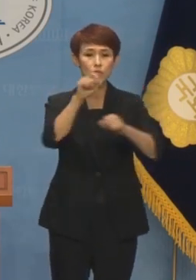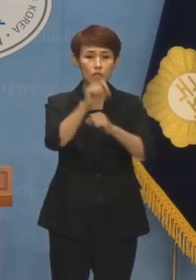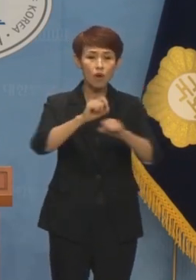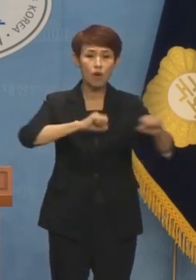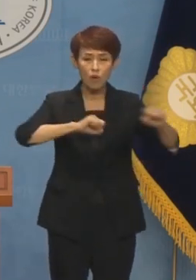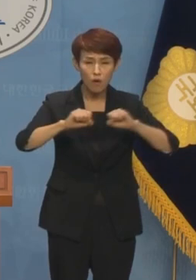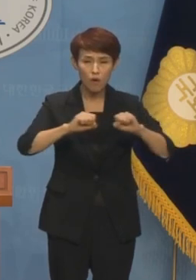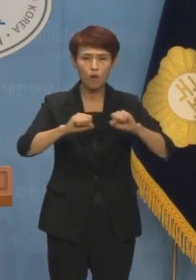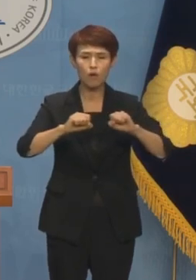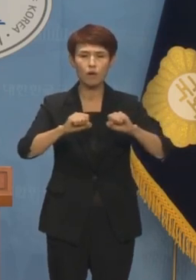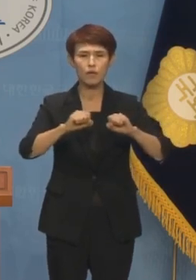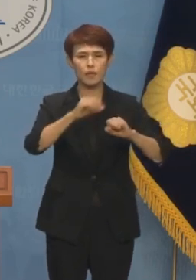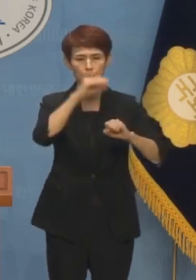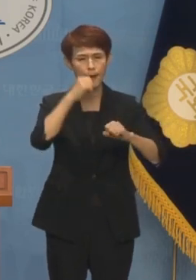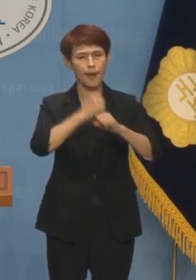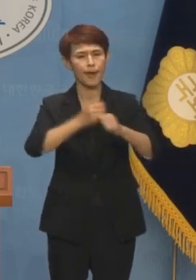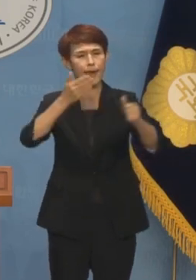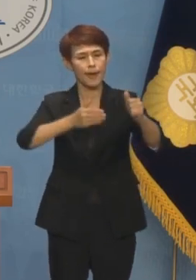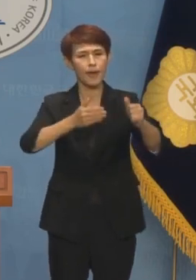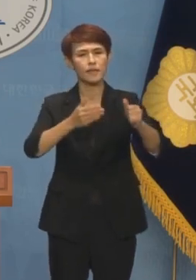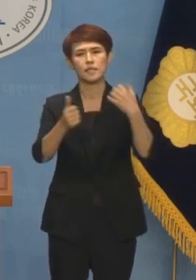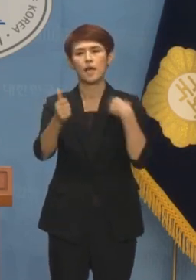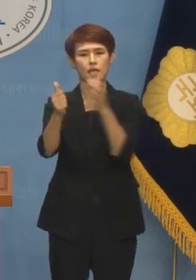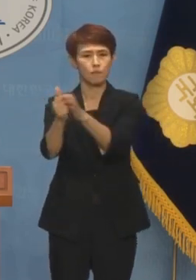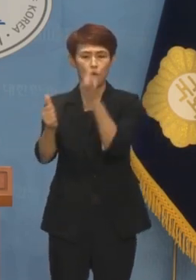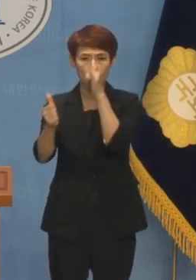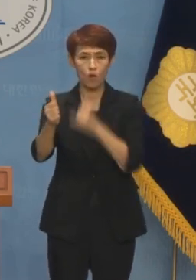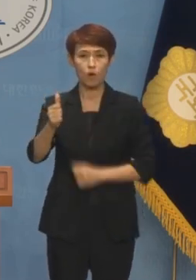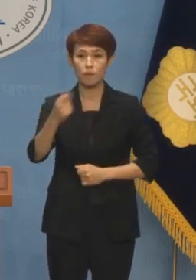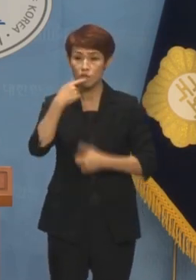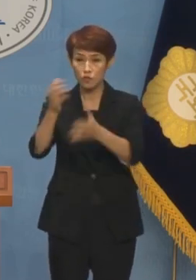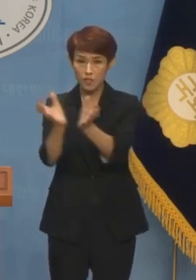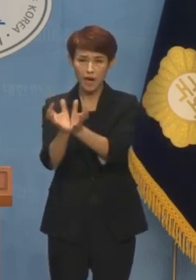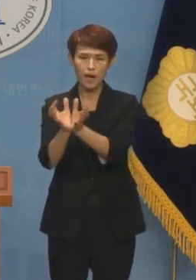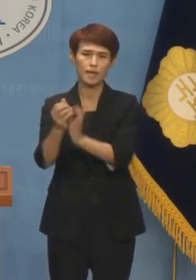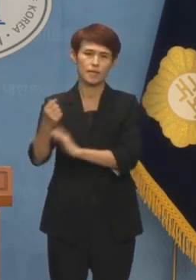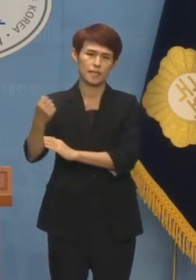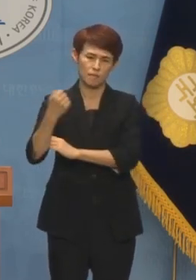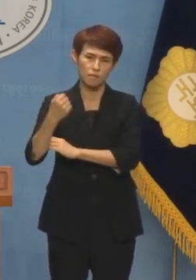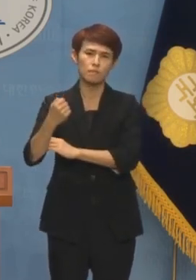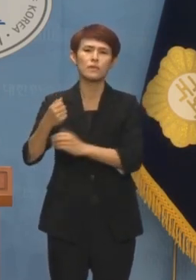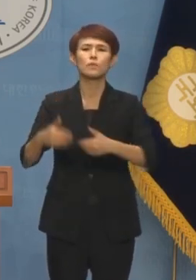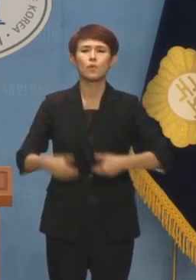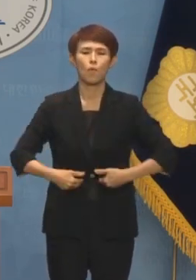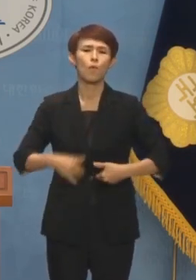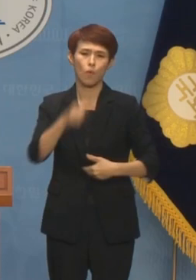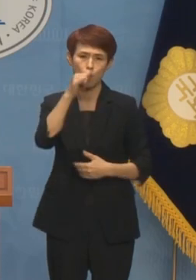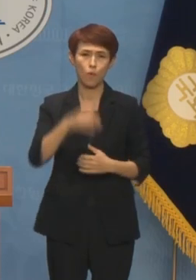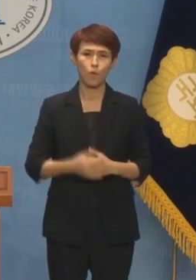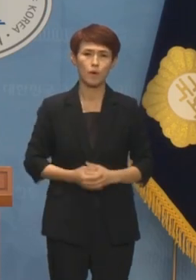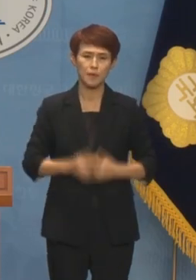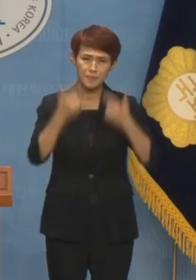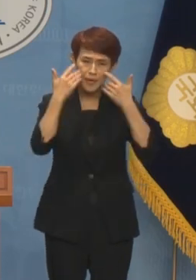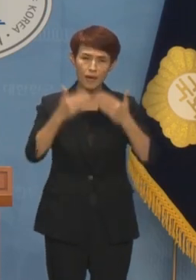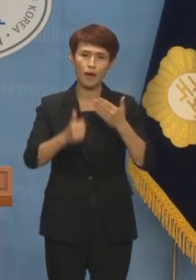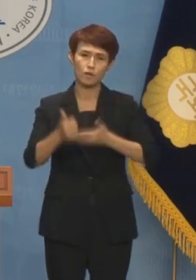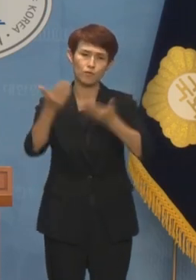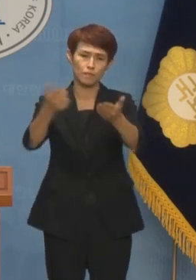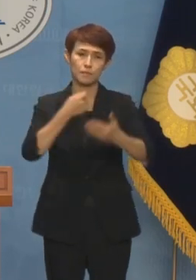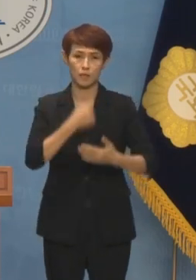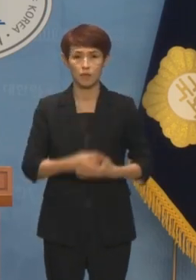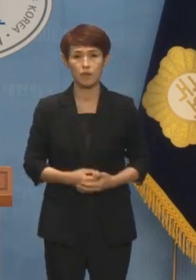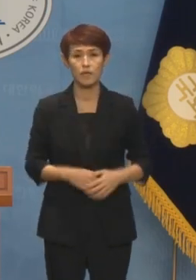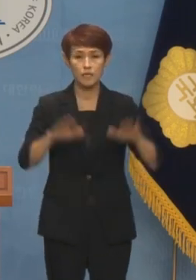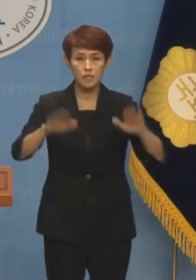바로잡을 책임이 있으며 다수당인 민주당이 가장 큰 무게를 감당해야 할 책임이 있다는 점을 분명히 하며